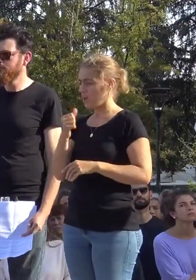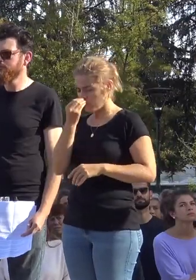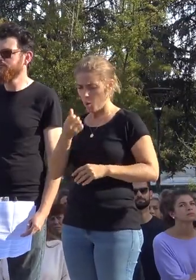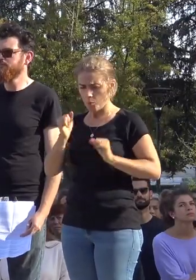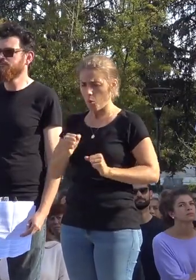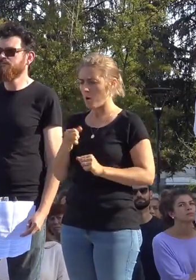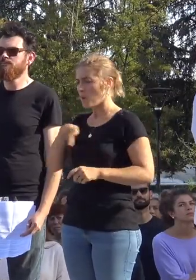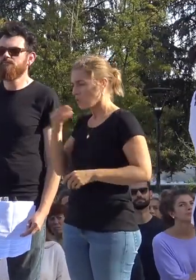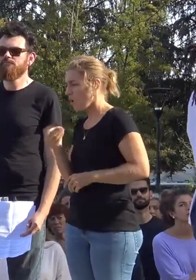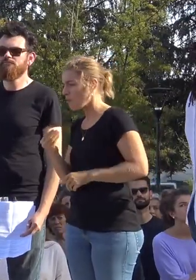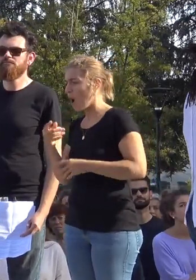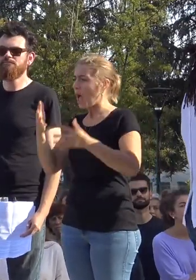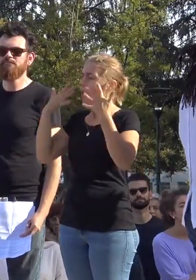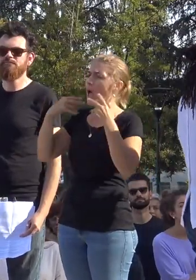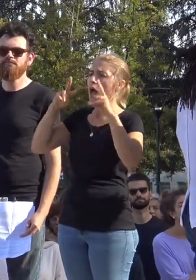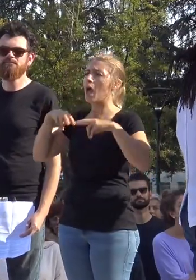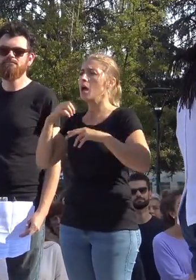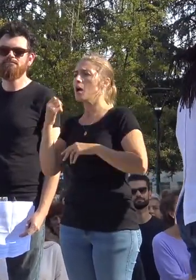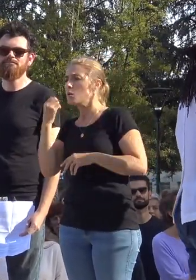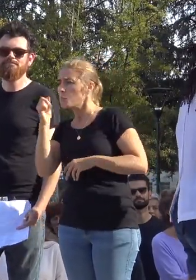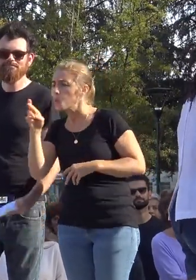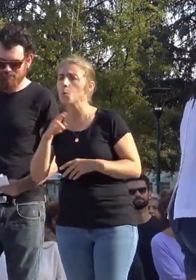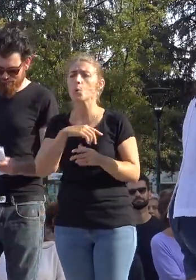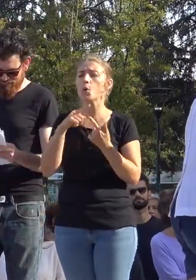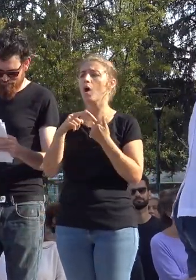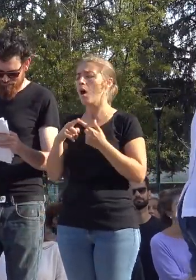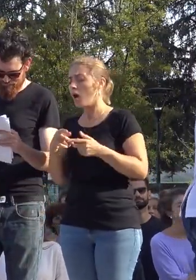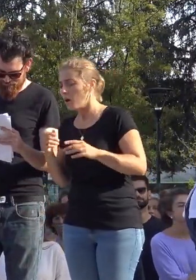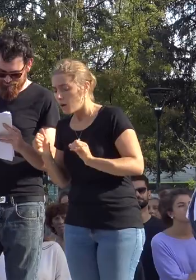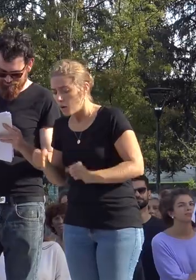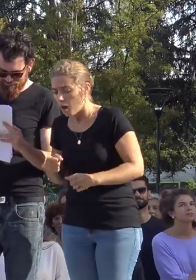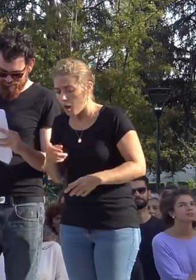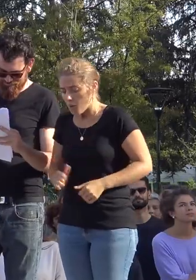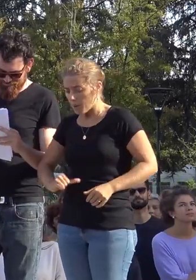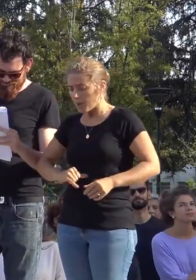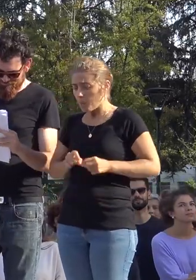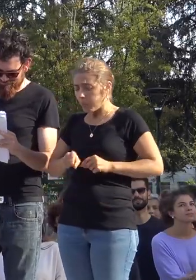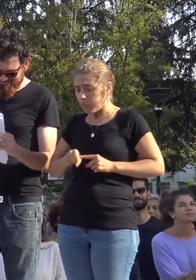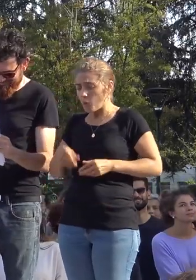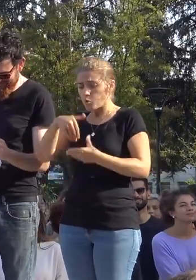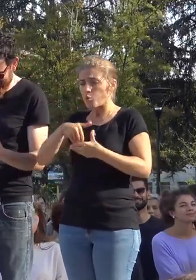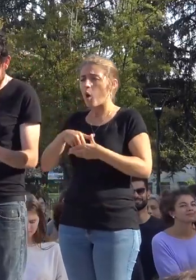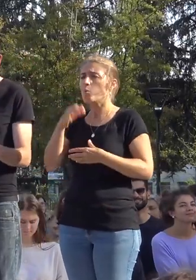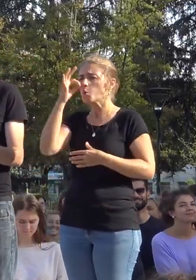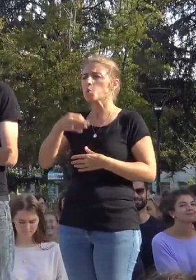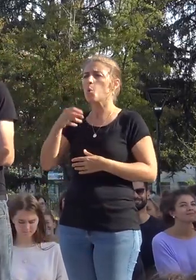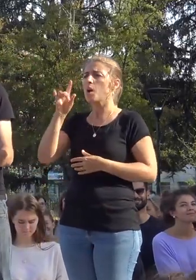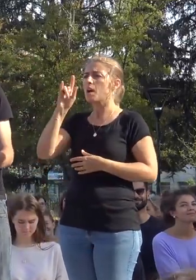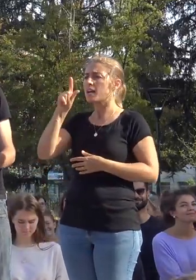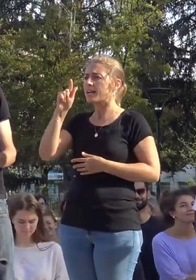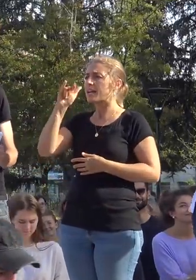pur, à vouloir des coquelicots, à ne pas pisser du glyphosate. Les glyphosates.